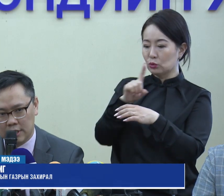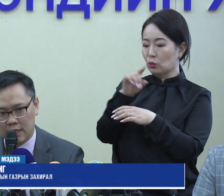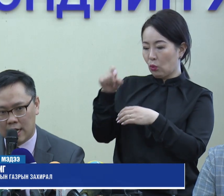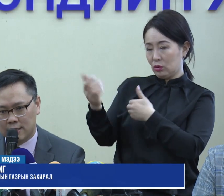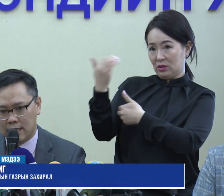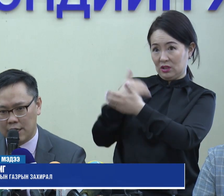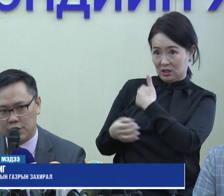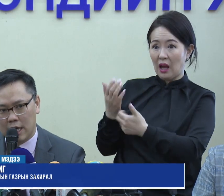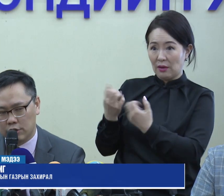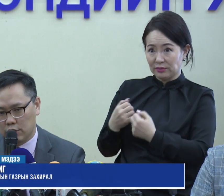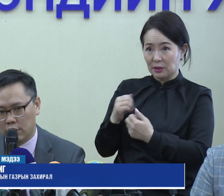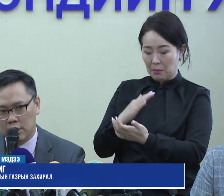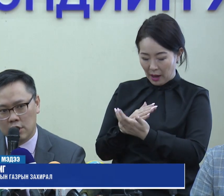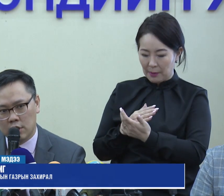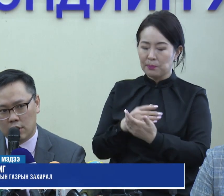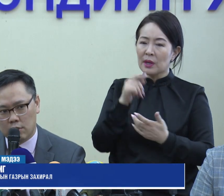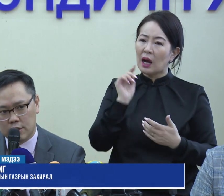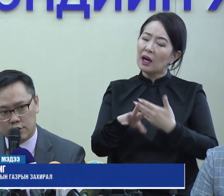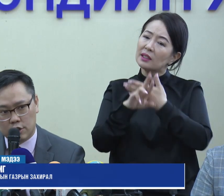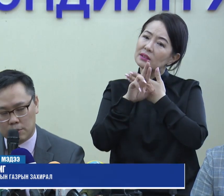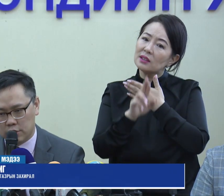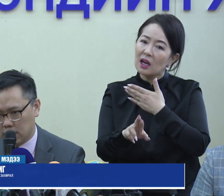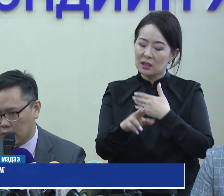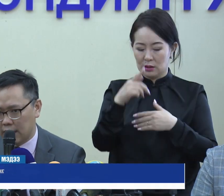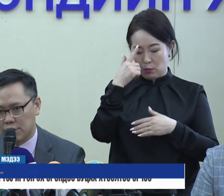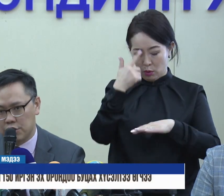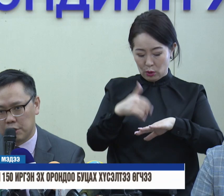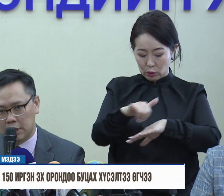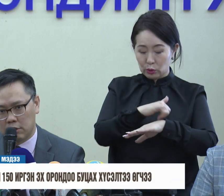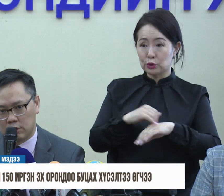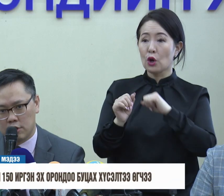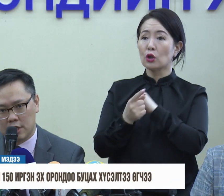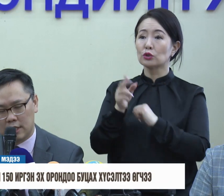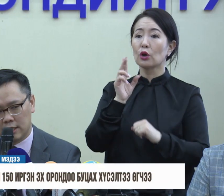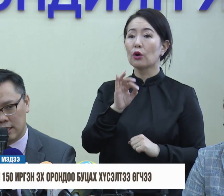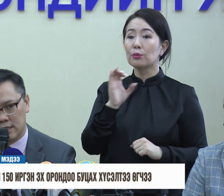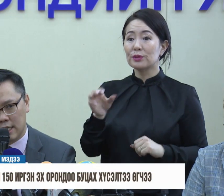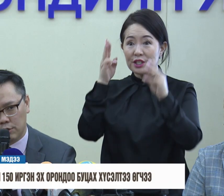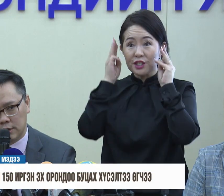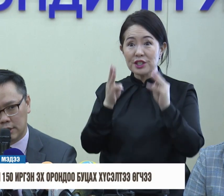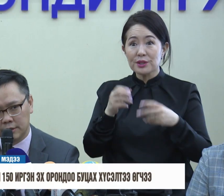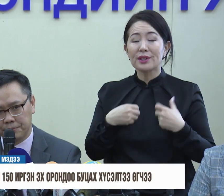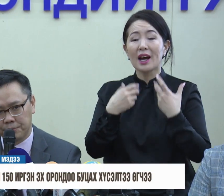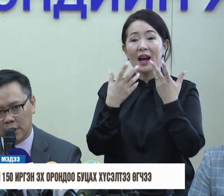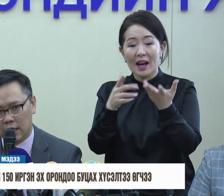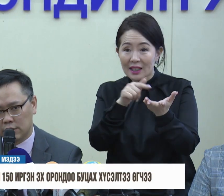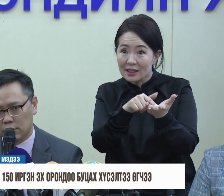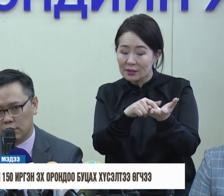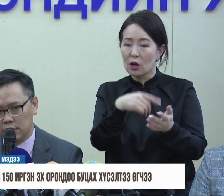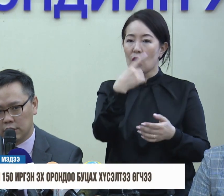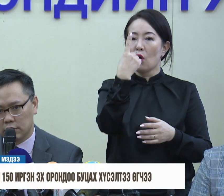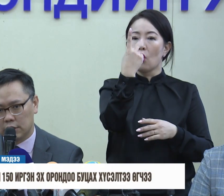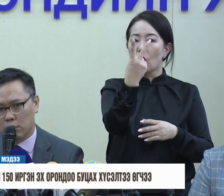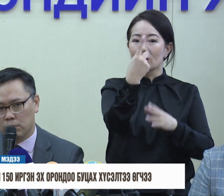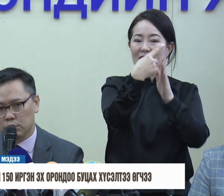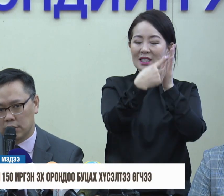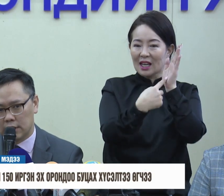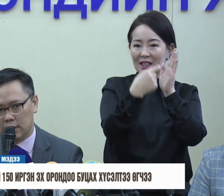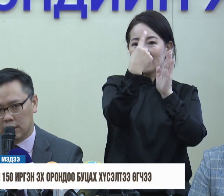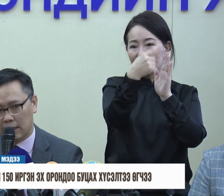ирсэн. Цаашдаа одоо улс онцгой комиссаас гаргасан шийдвэрийн дагуу 2 сарын 1-ээс 5-нд дотоодын одоо